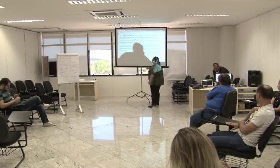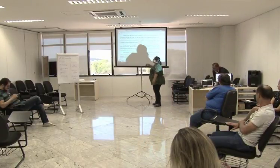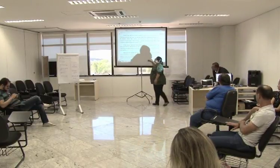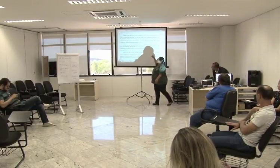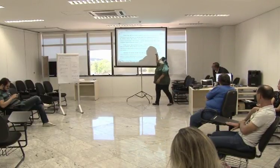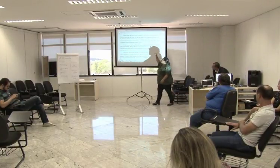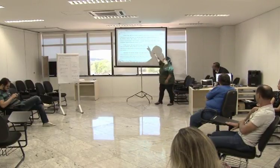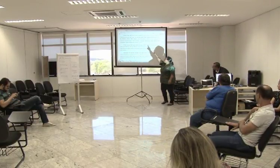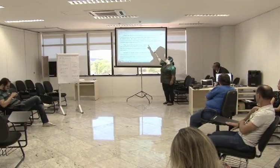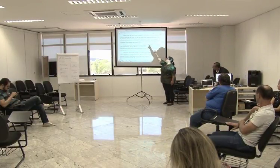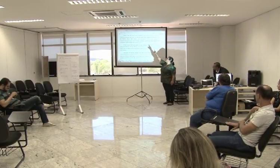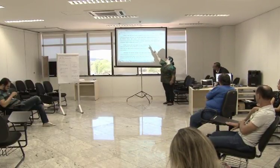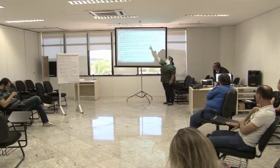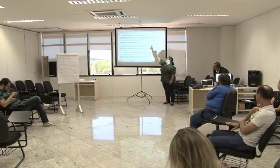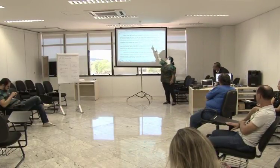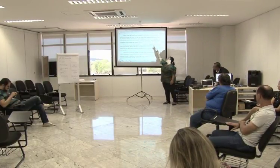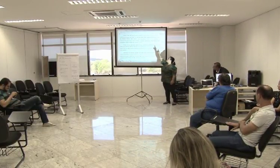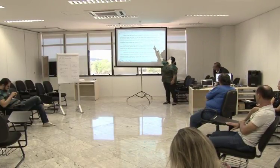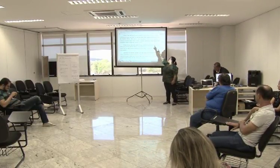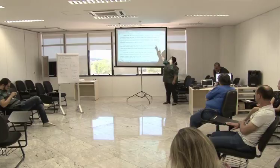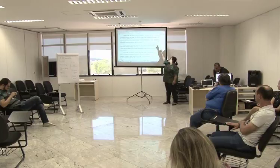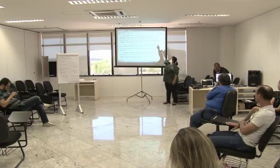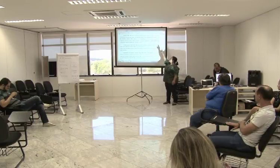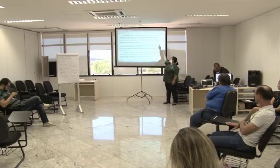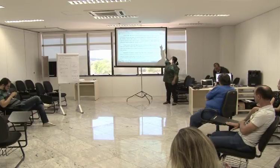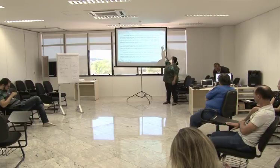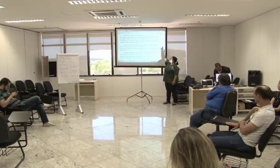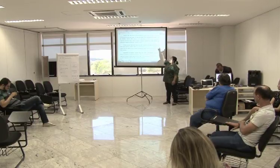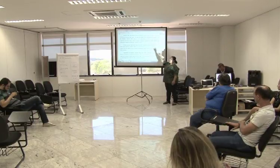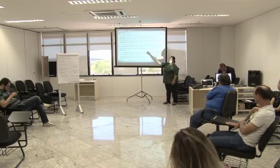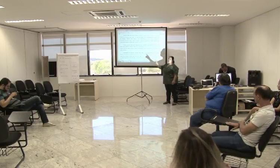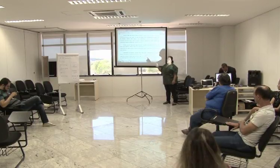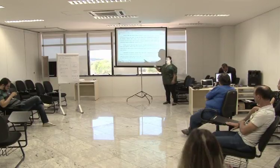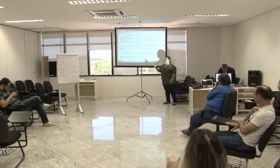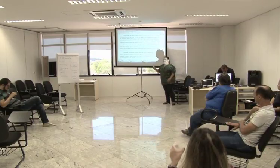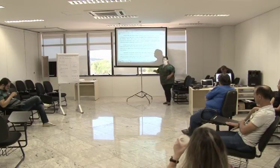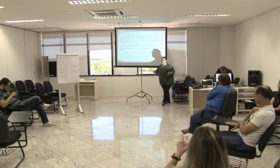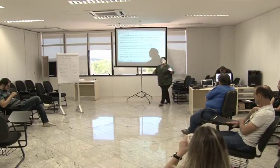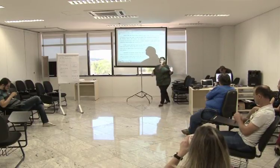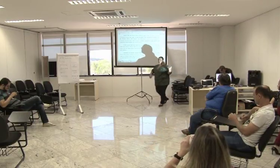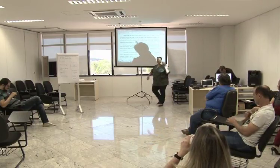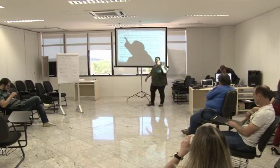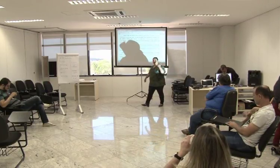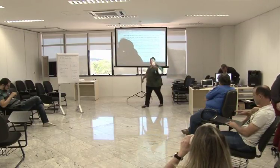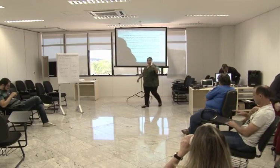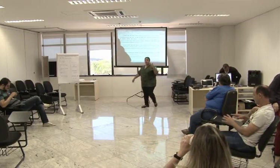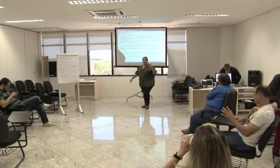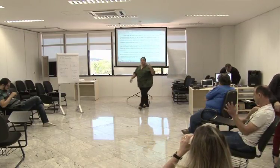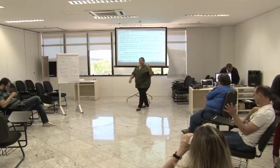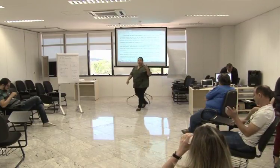Então, um dia, nós 4 não conseguimos dinheiro com as vendas. Então, eu tenho que falar